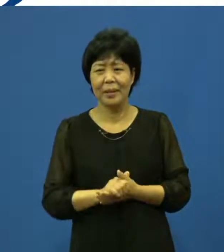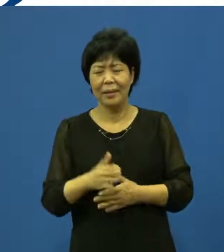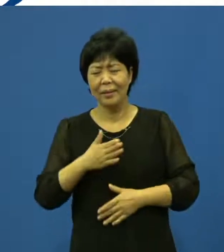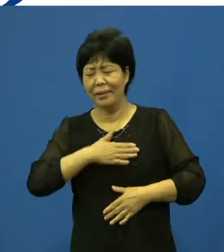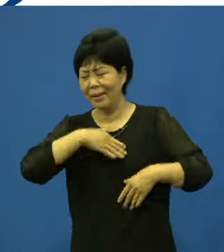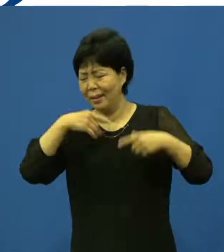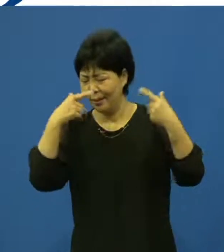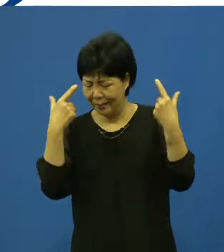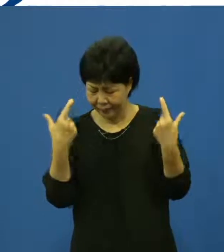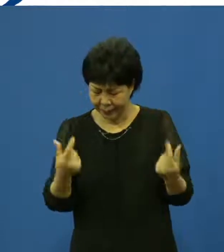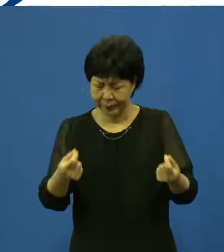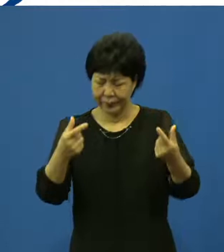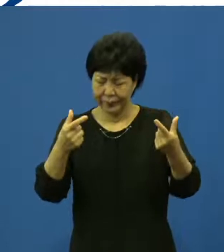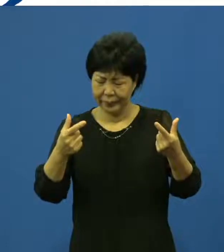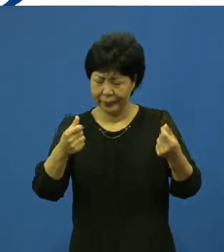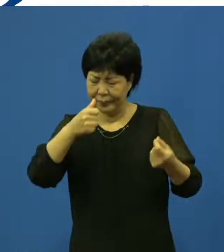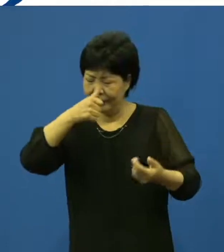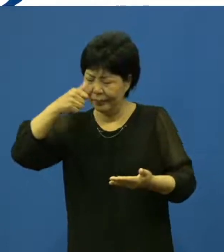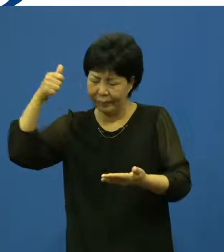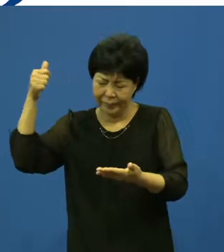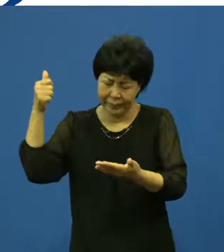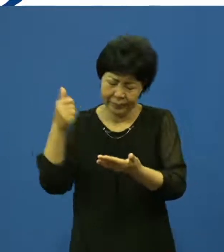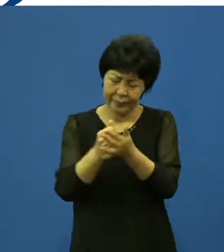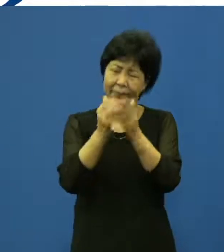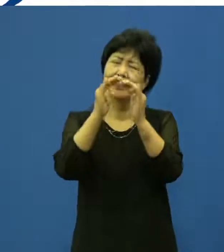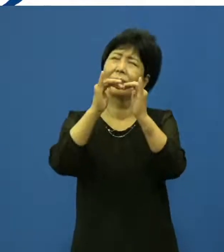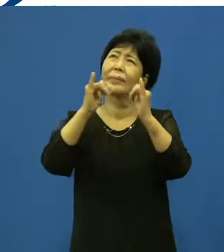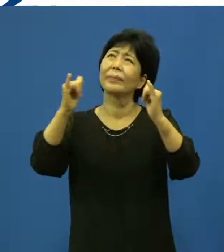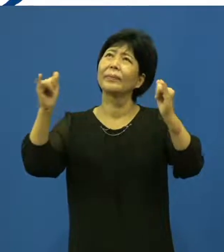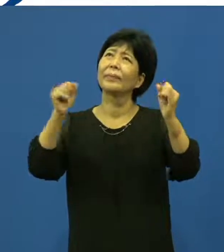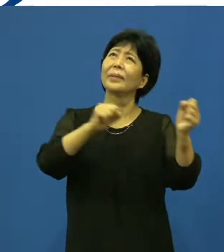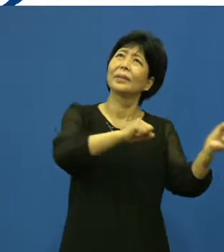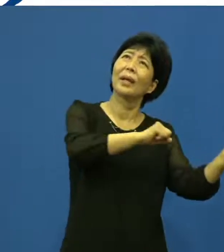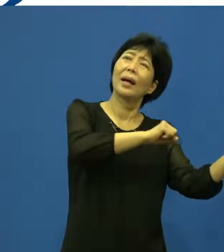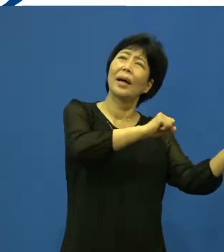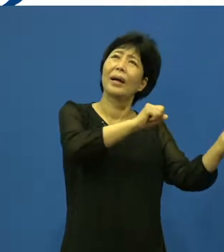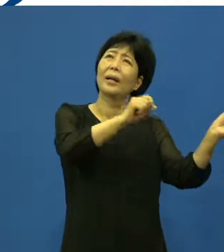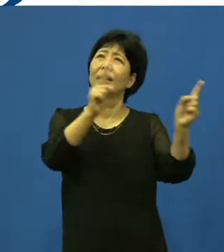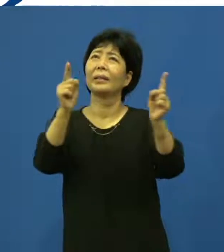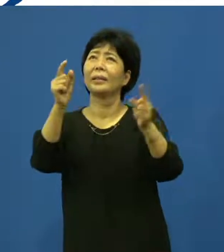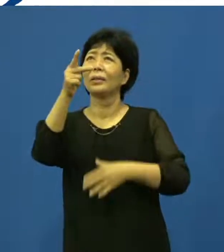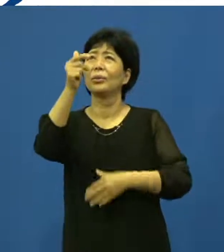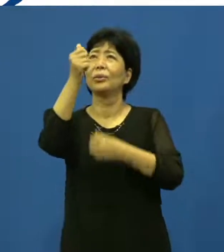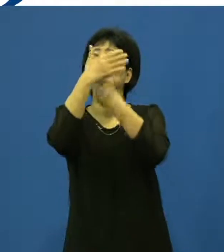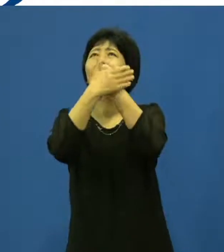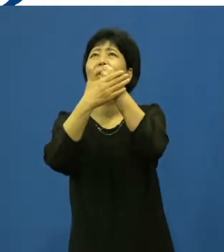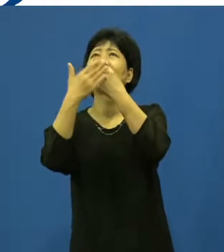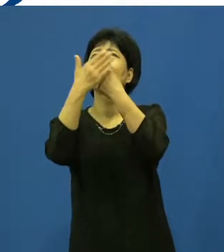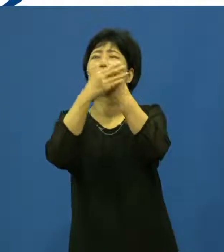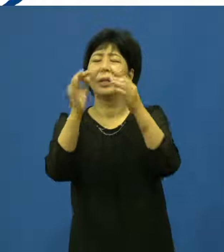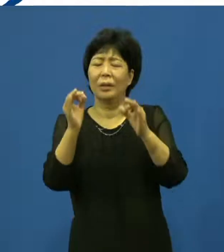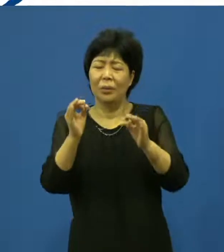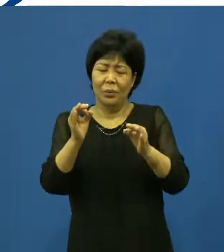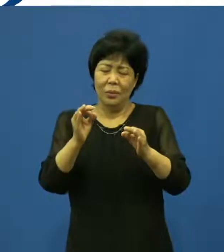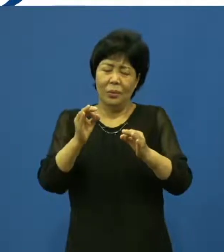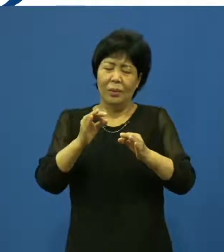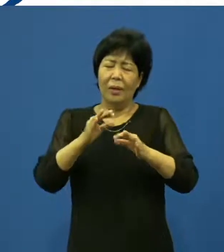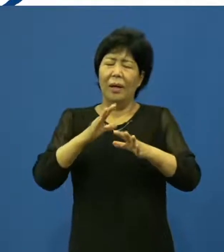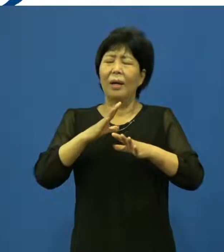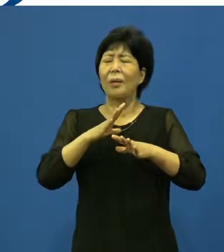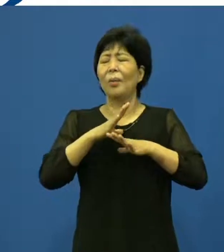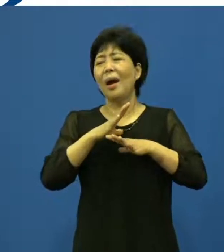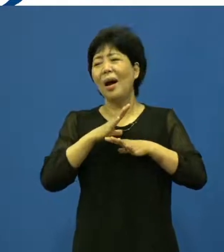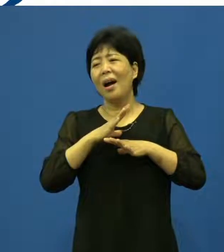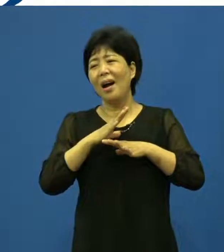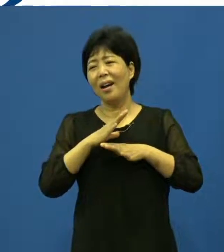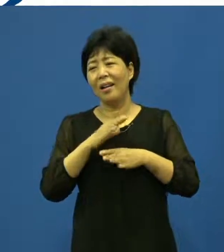같은 죄인 살리신 주 은혜에 놀라워. 그래서 Amazing, 이